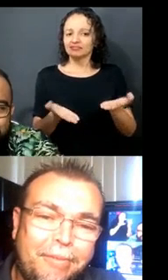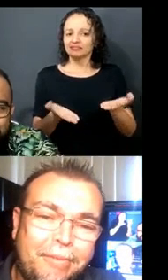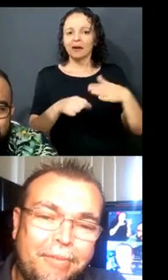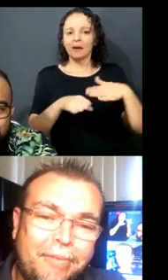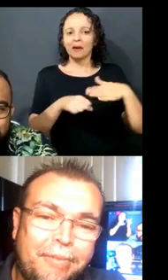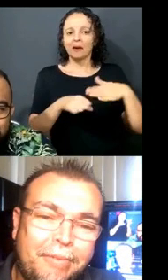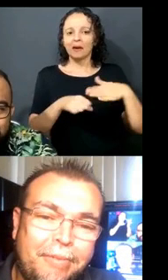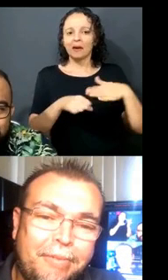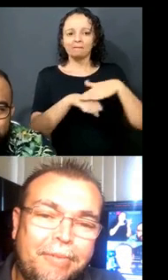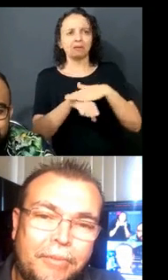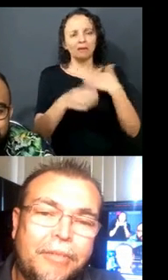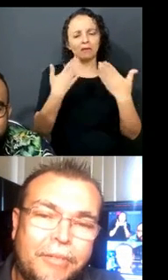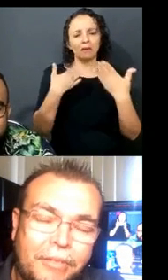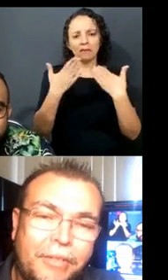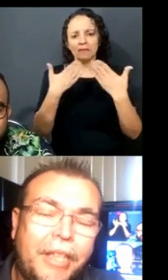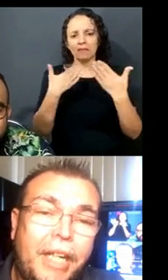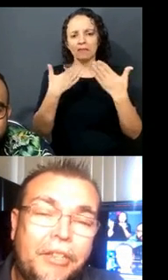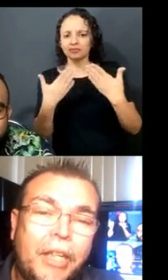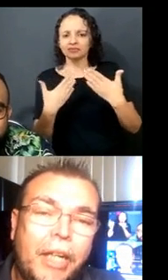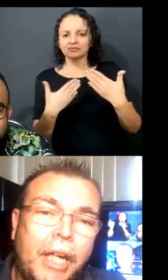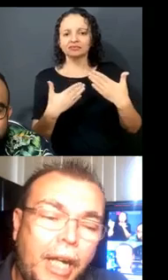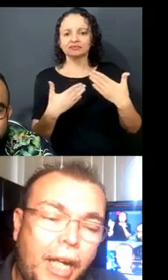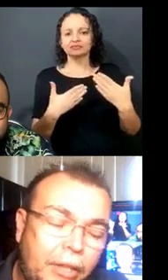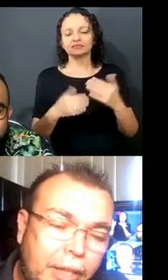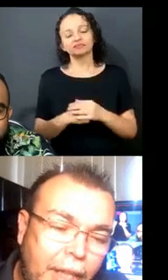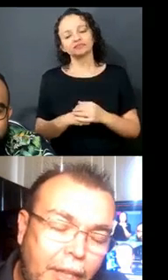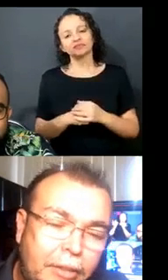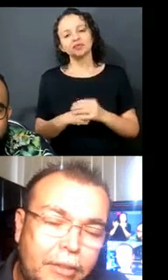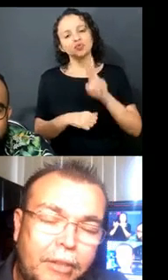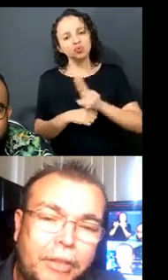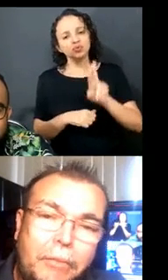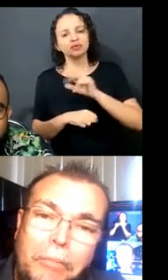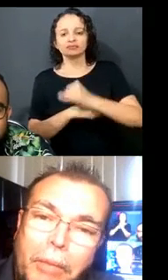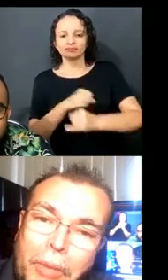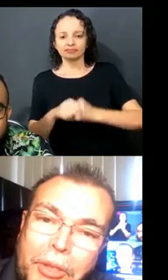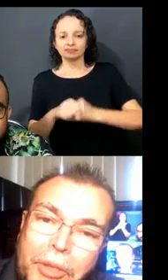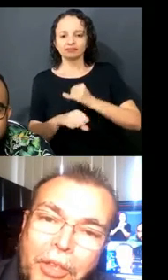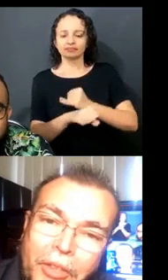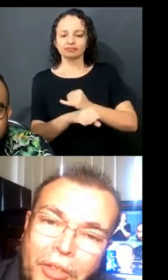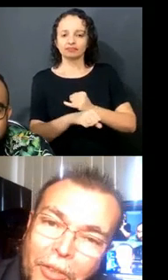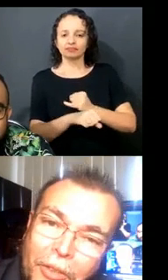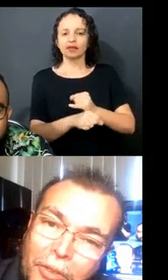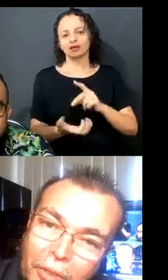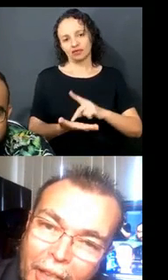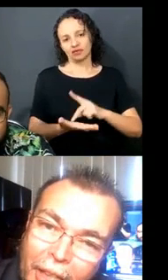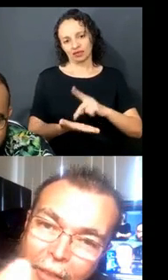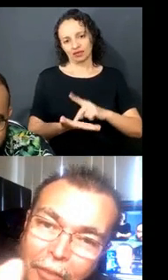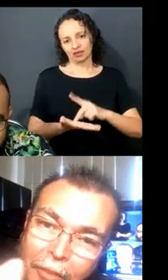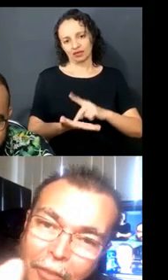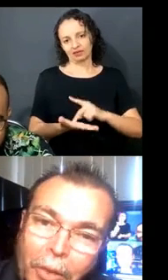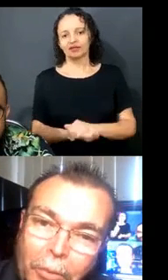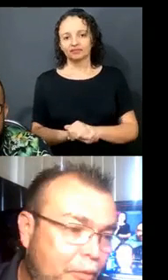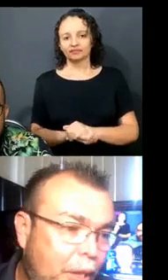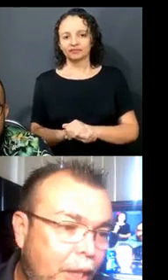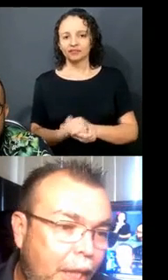conversando, falando junto, né? Verdade. Agora, se me permite eu Sim. levantar